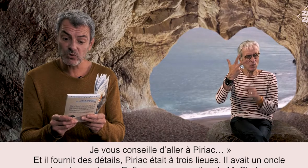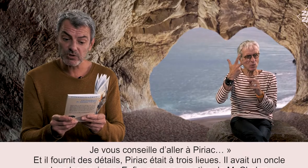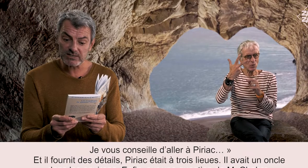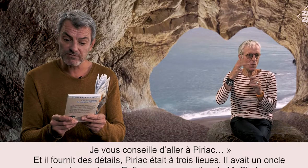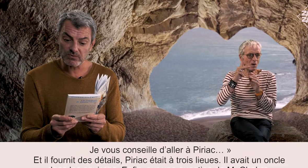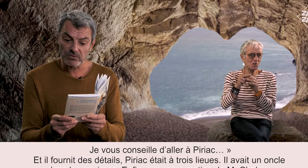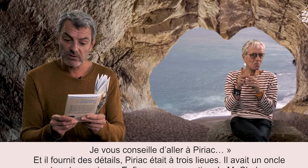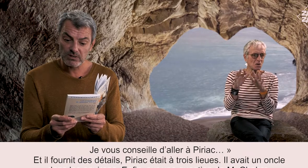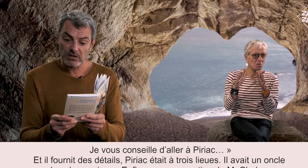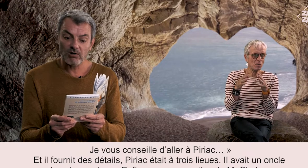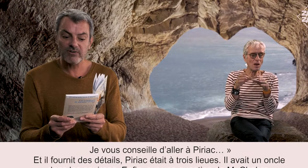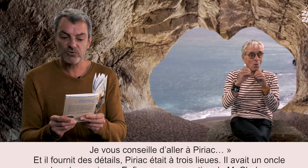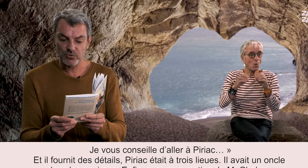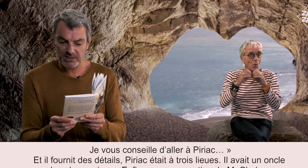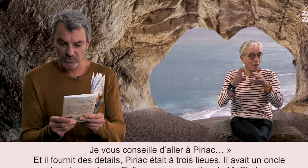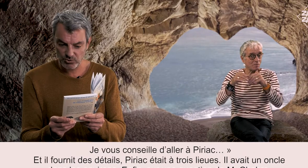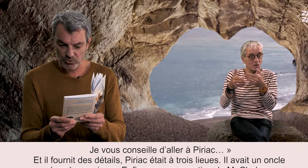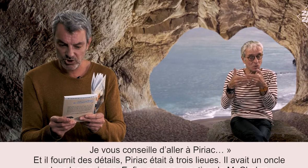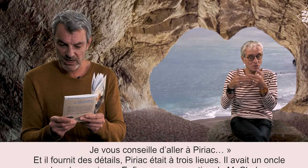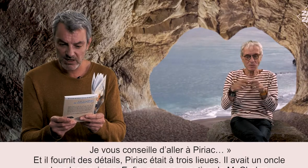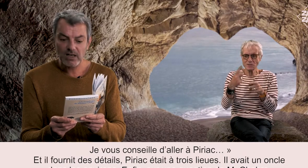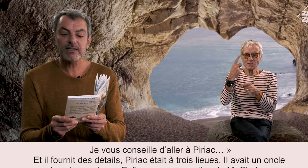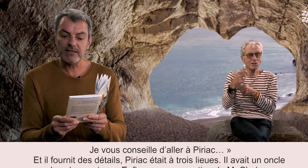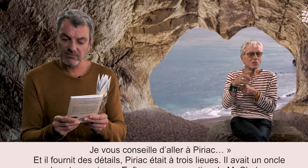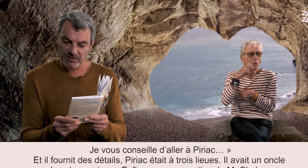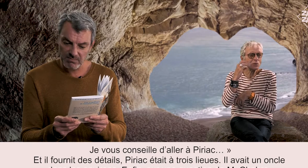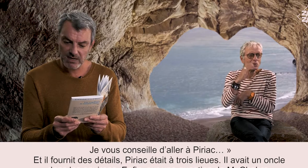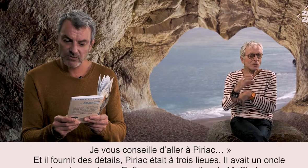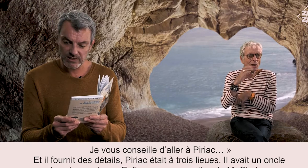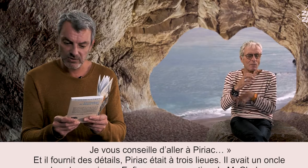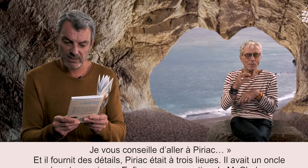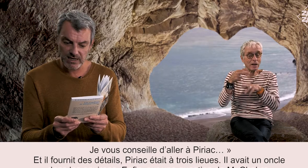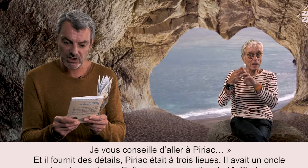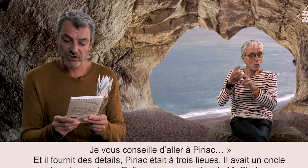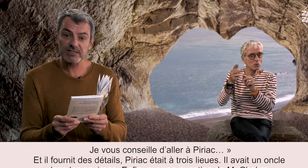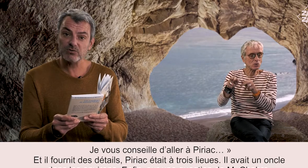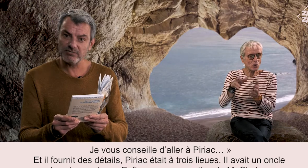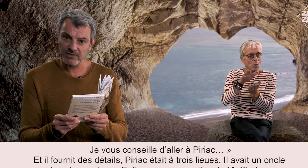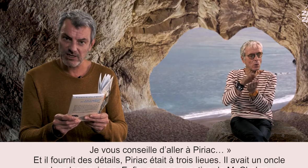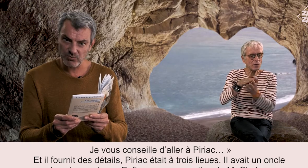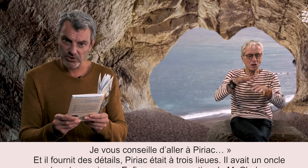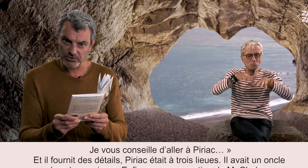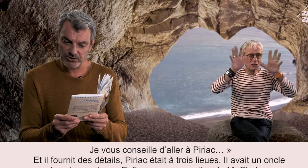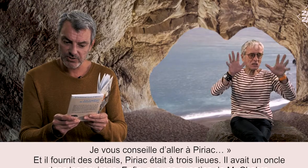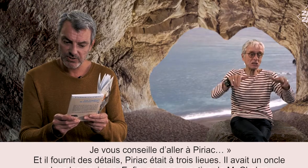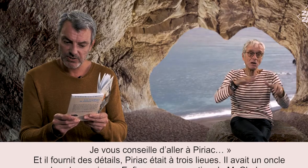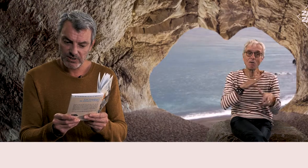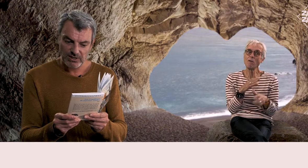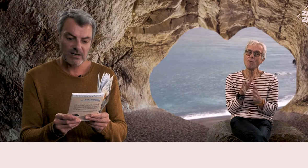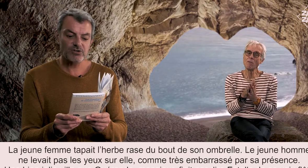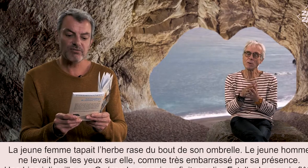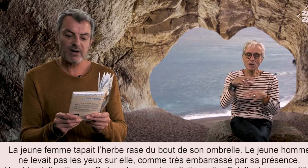avait un oncle dans les environs. Enfin, sur une question de M. Chabre, il affirma que les coquillages s'y trouvaient en abondance.